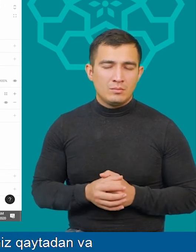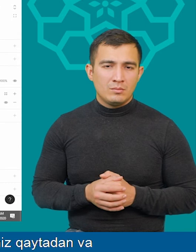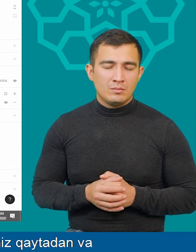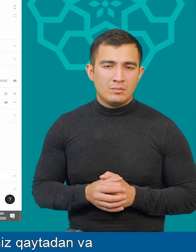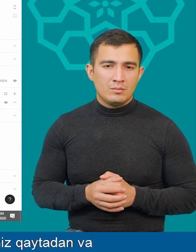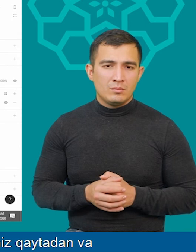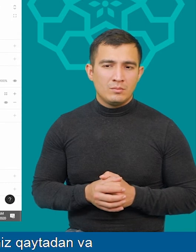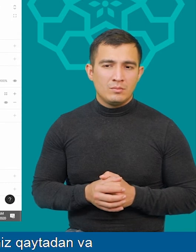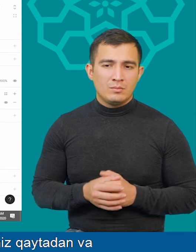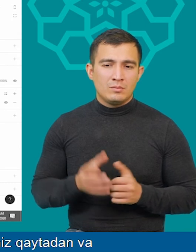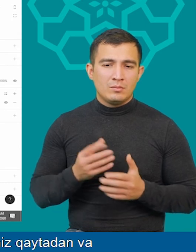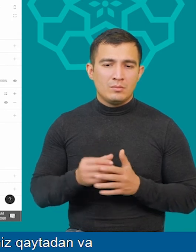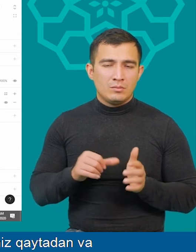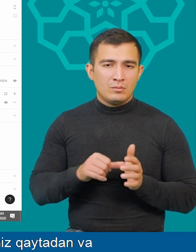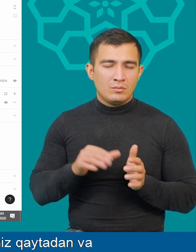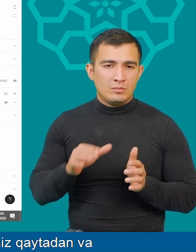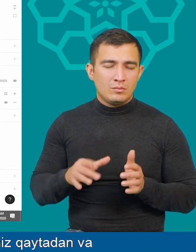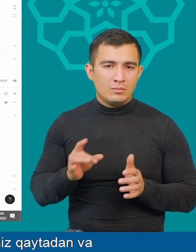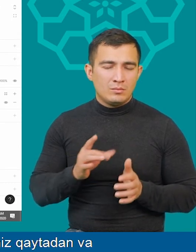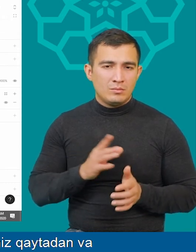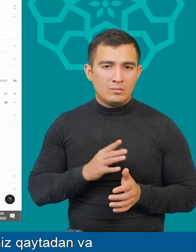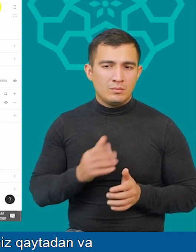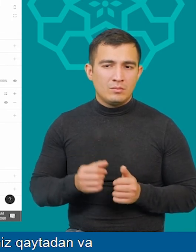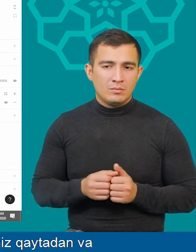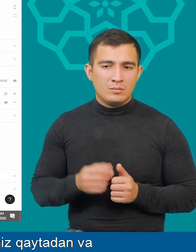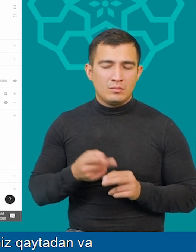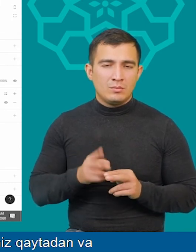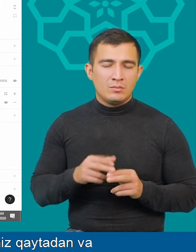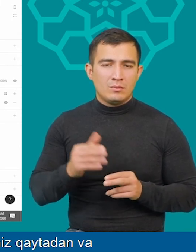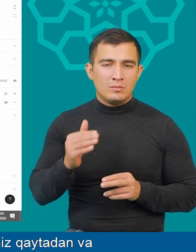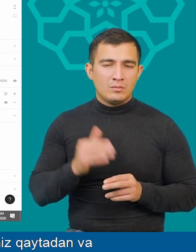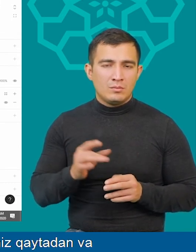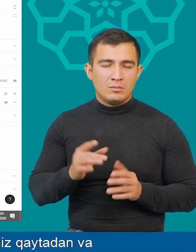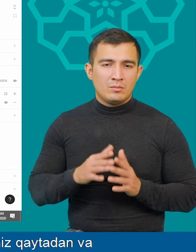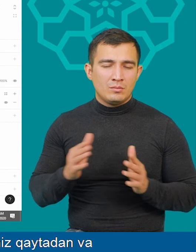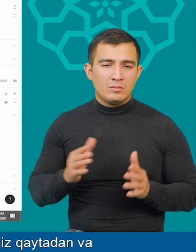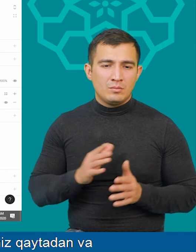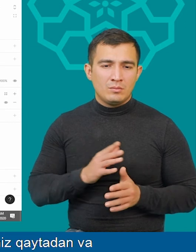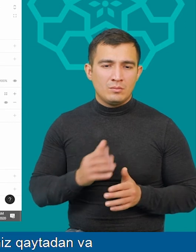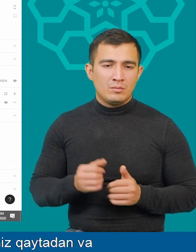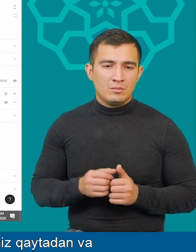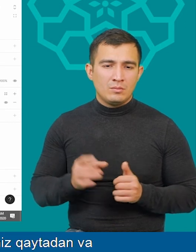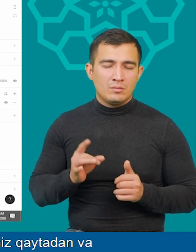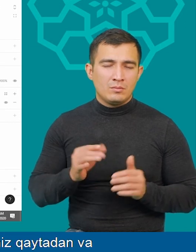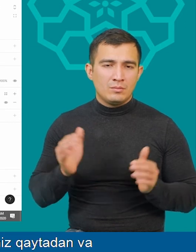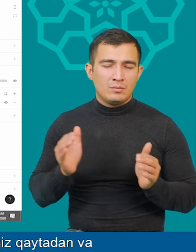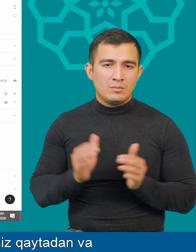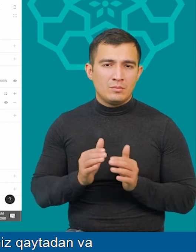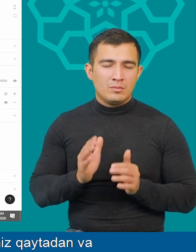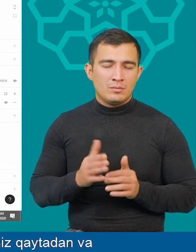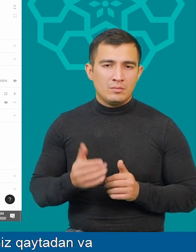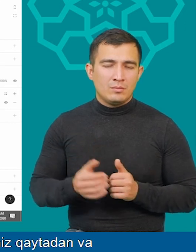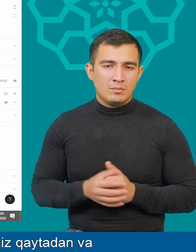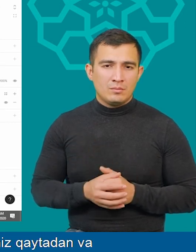Xo'p, 6000 bo'lib ketibdi. Bu tarafi i pastni ham kattalashgan. Endi kichkinalashtiramiz,